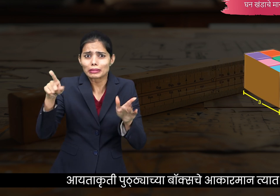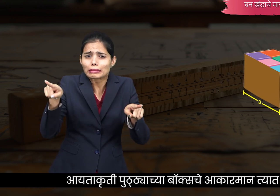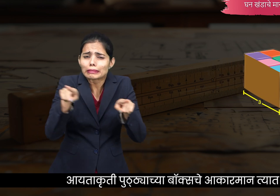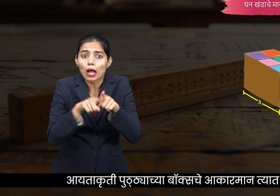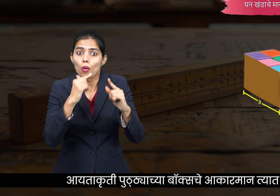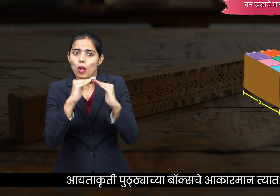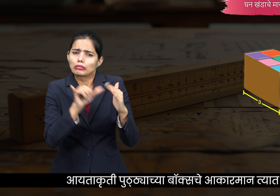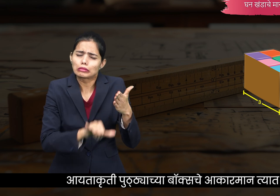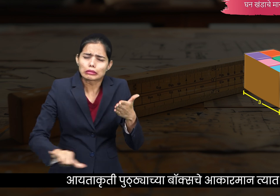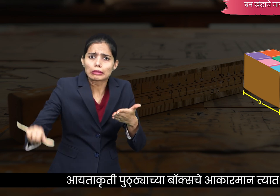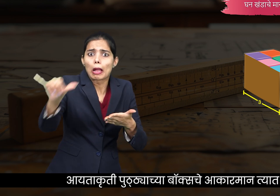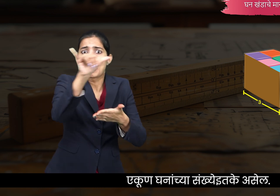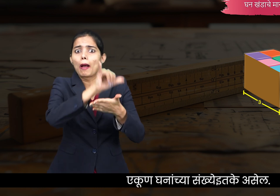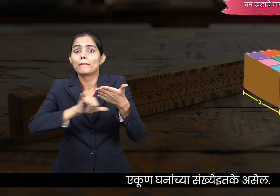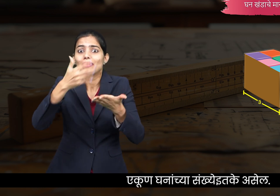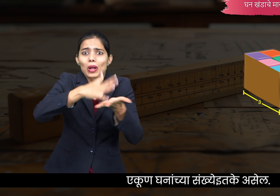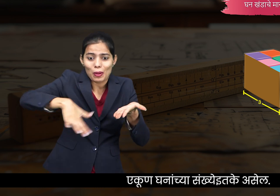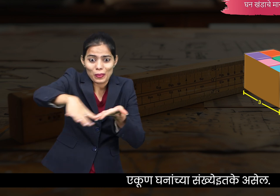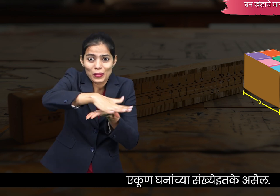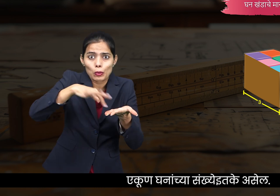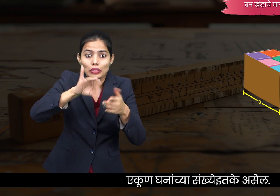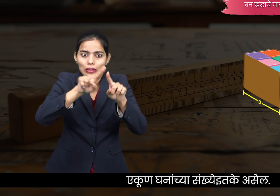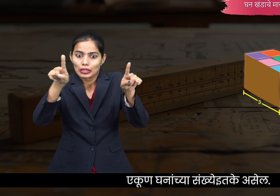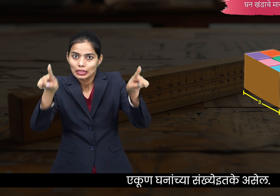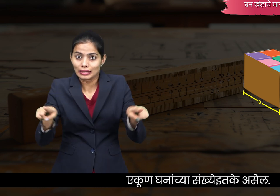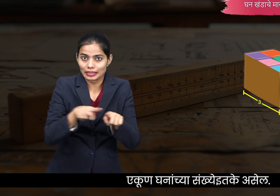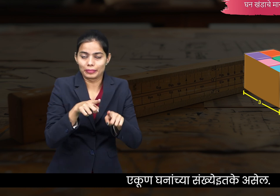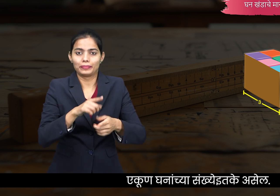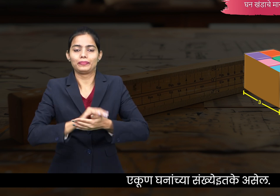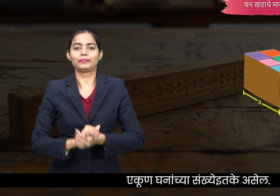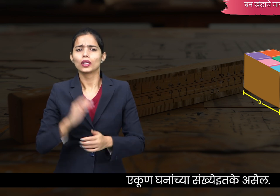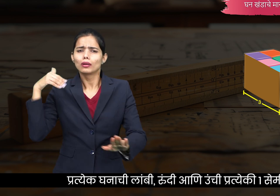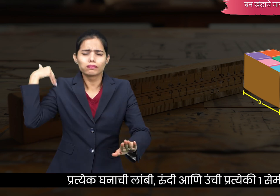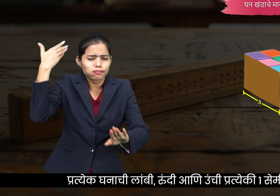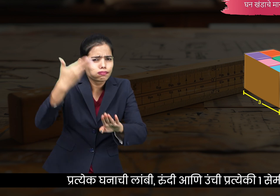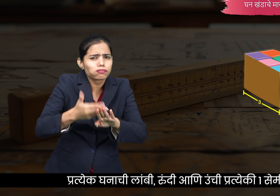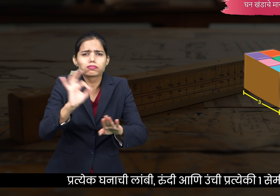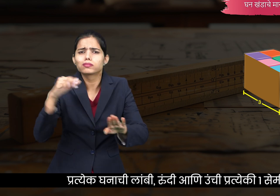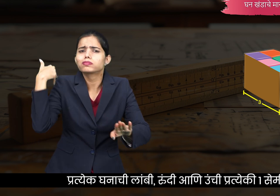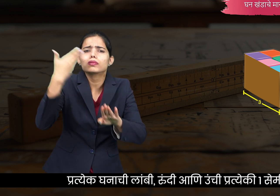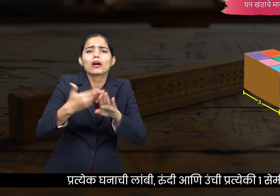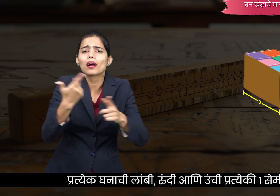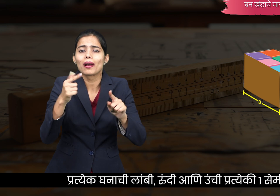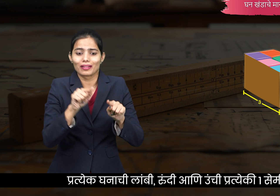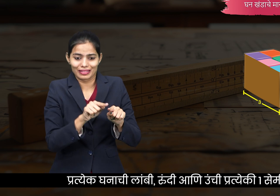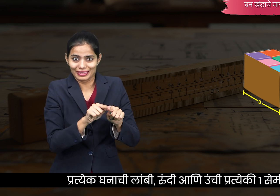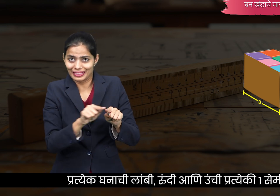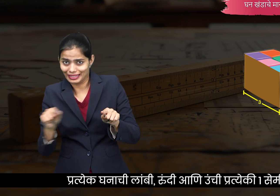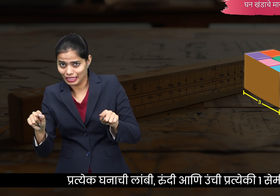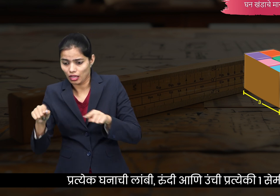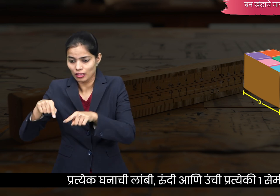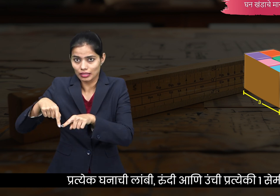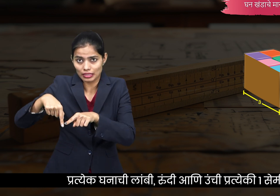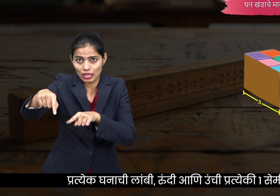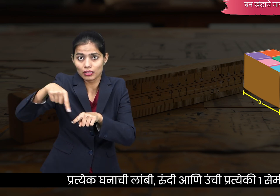त्यात व्यापलेल्या एकूण घनांच्या संख्येइतके असेल. प्रत्येक घनाची लांबी, रुंदी आणि